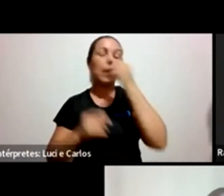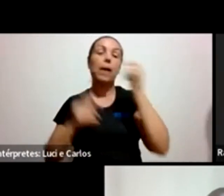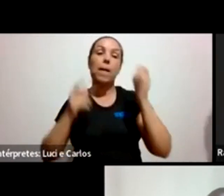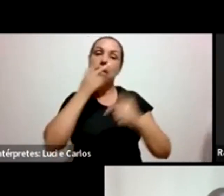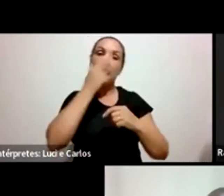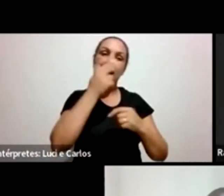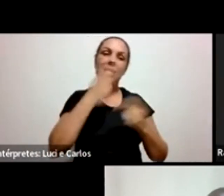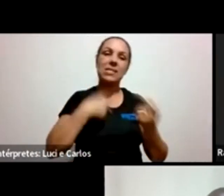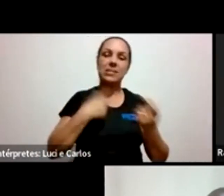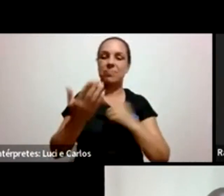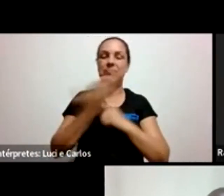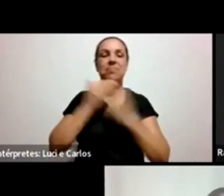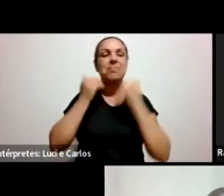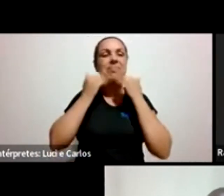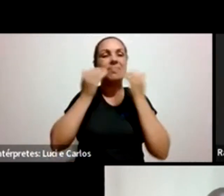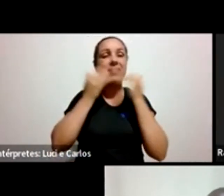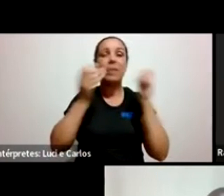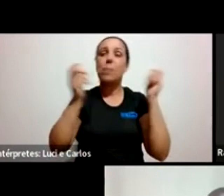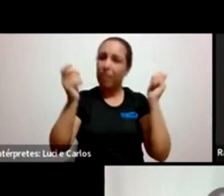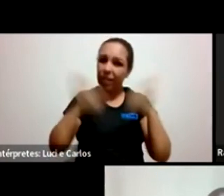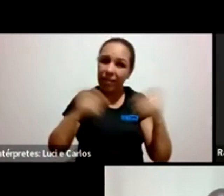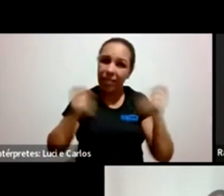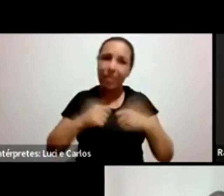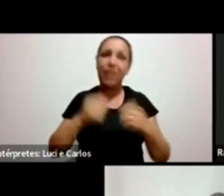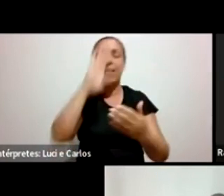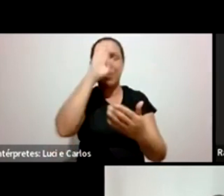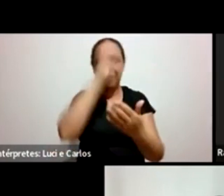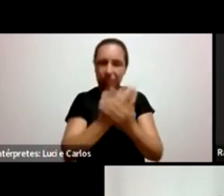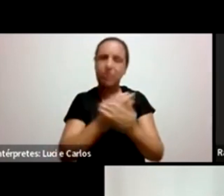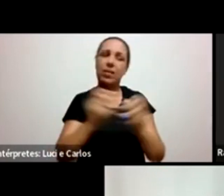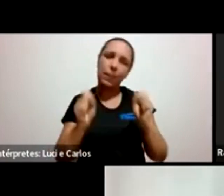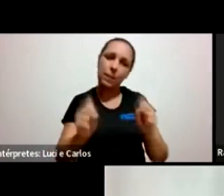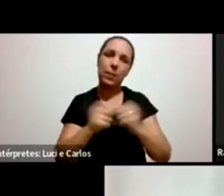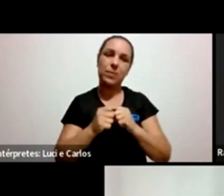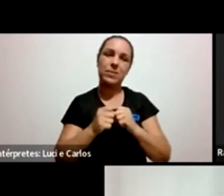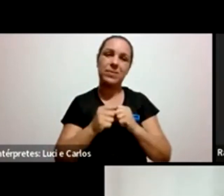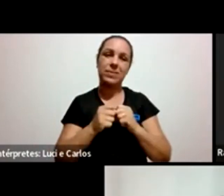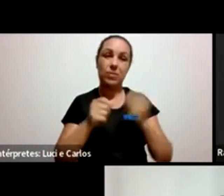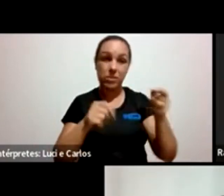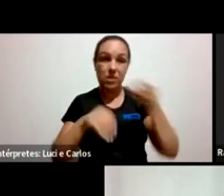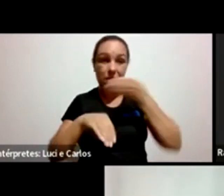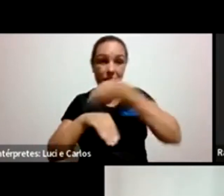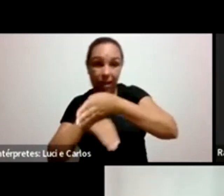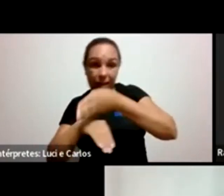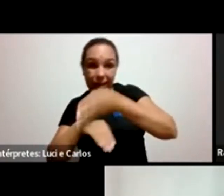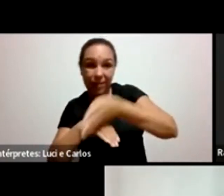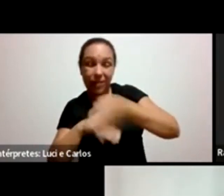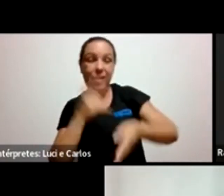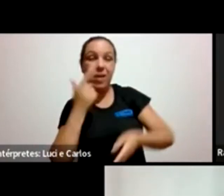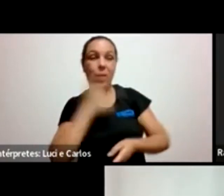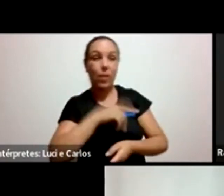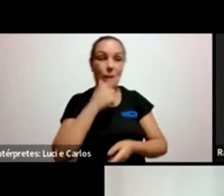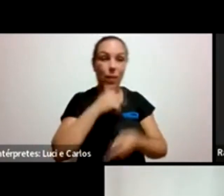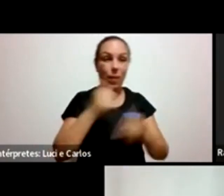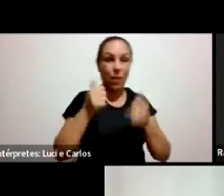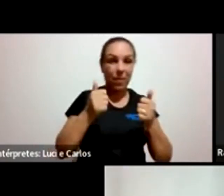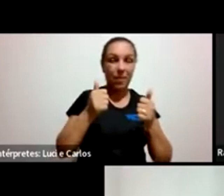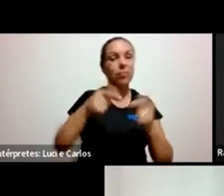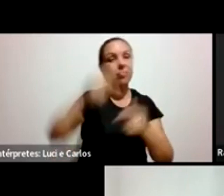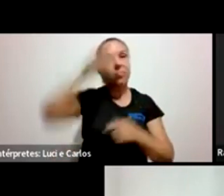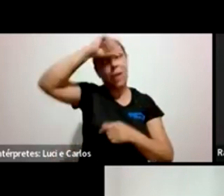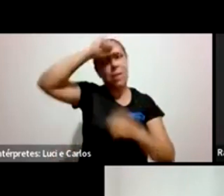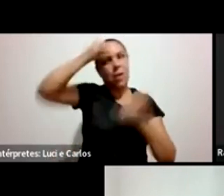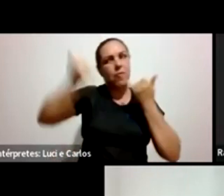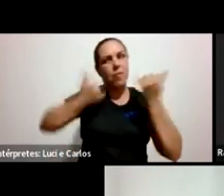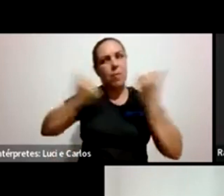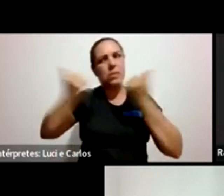solução, né? Então, se você está aqui, você está aprendendo por que que isso é possível e você vai poder procurar